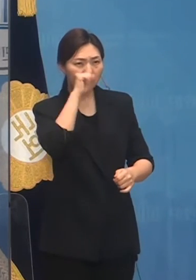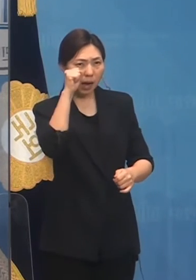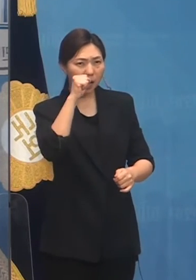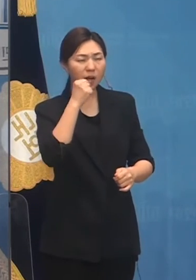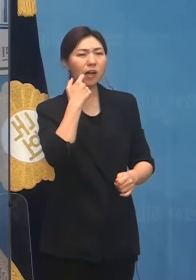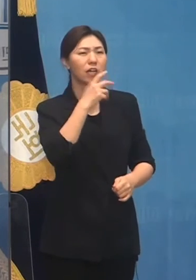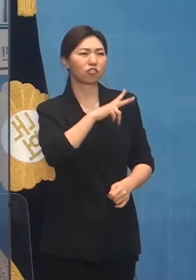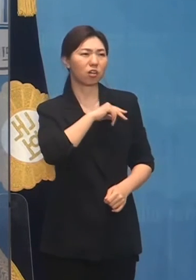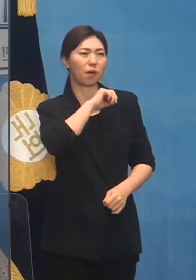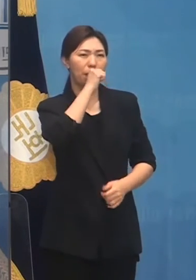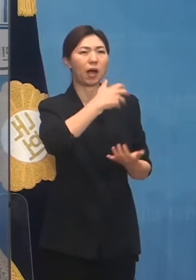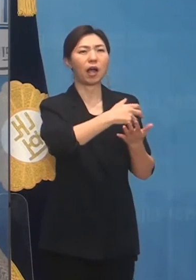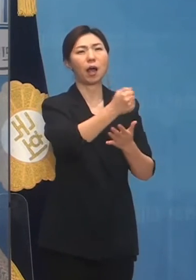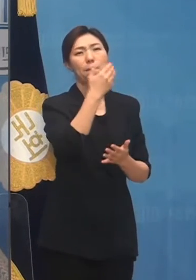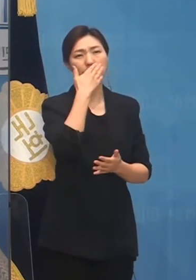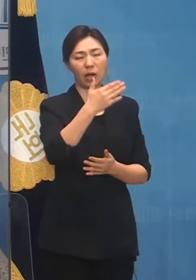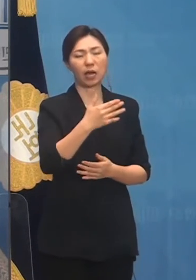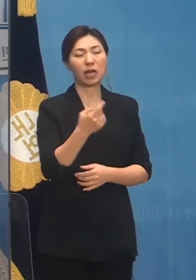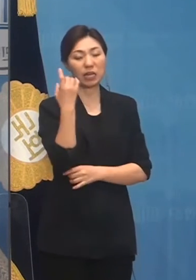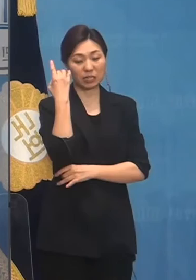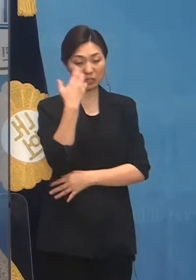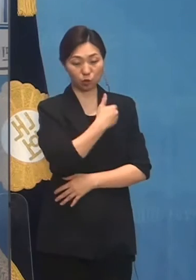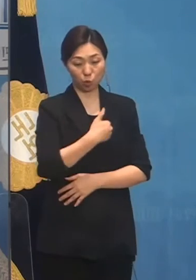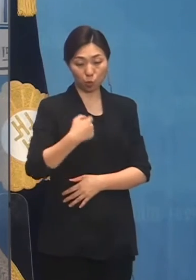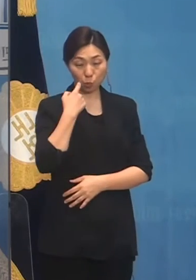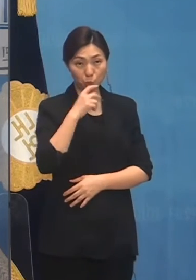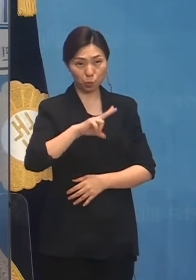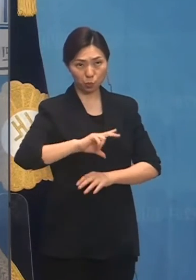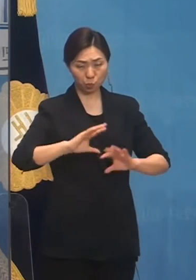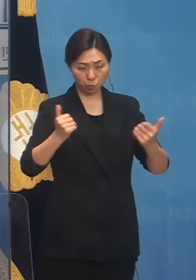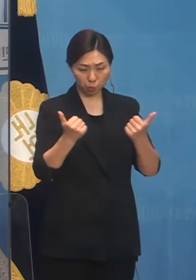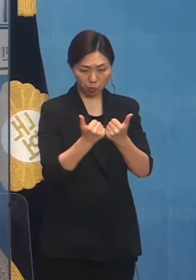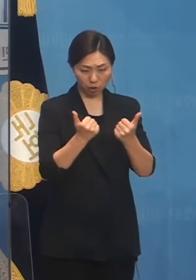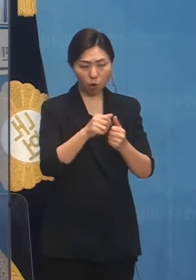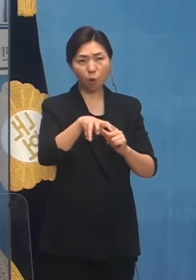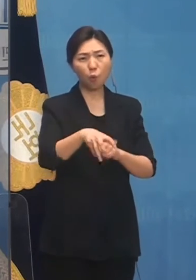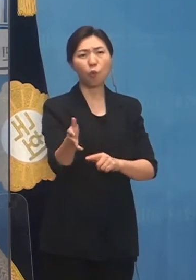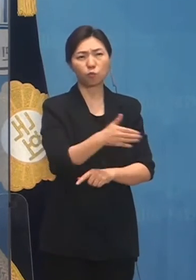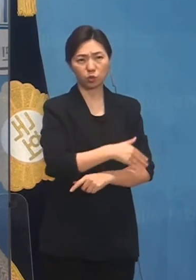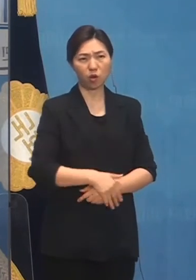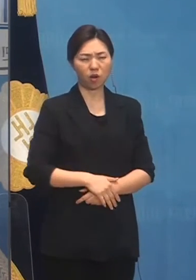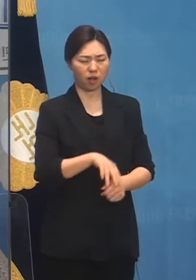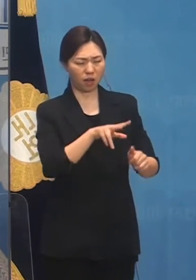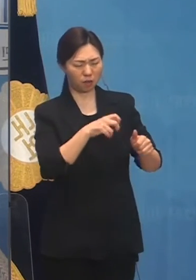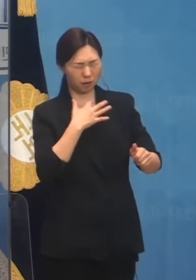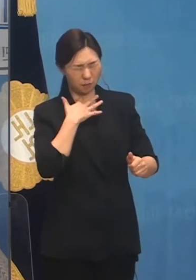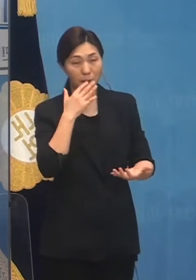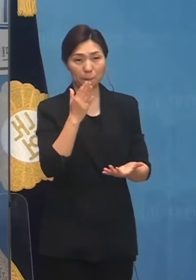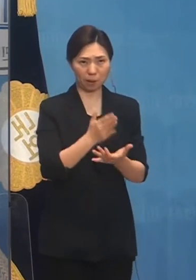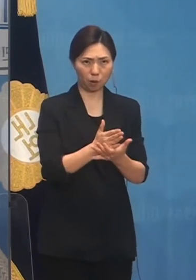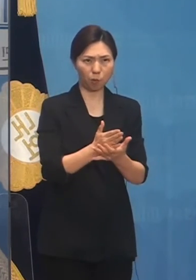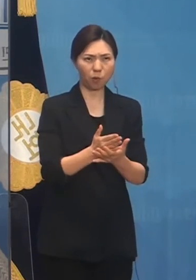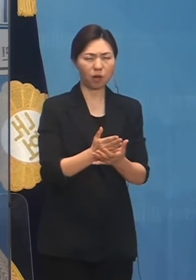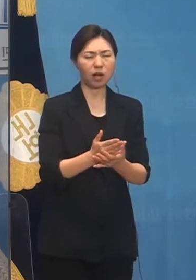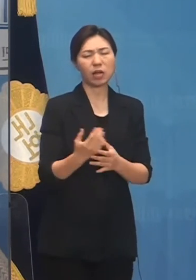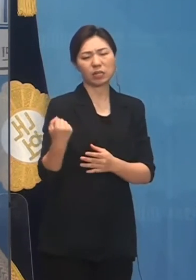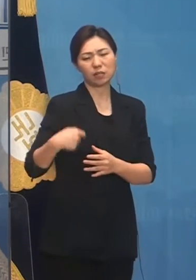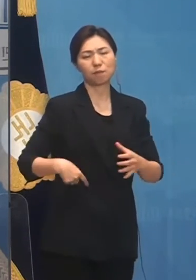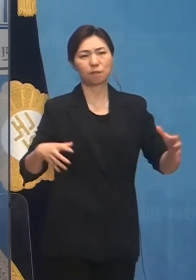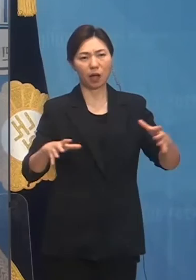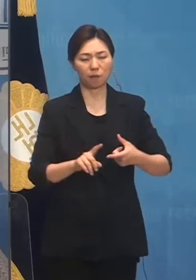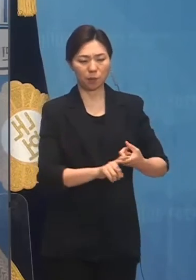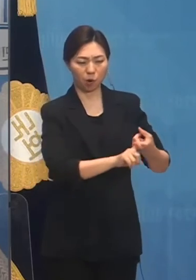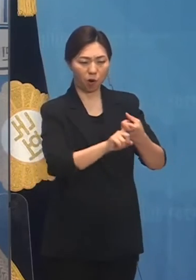통해 기초의회에서부터 혐오와 미움 대신 생산적인 토론과 연합정치가